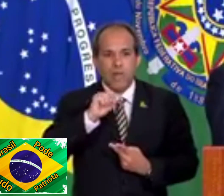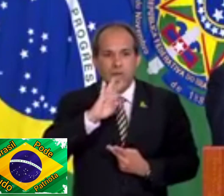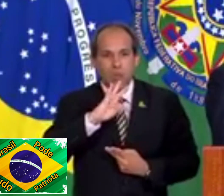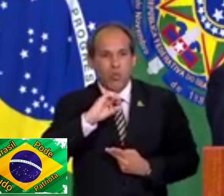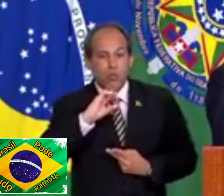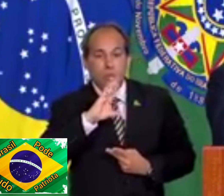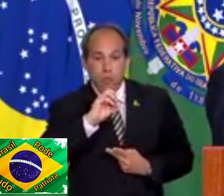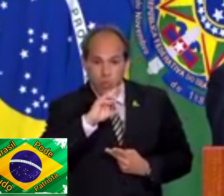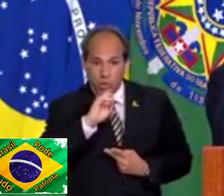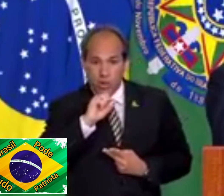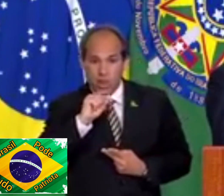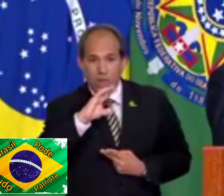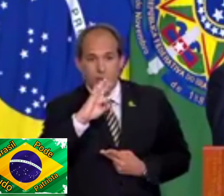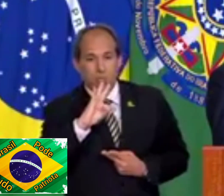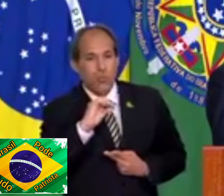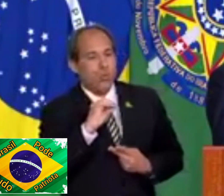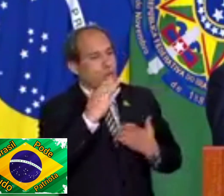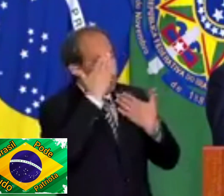gratidão.